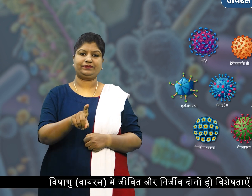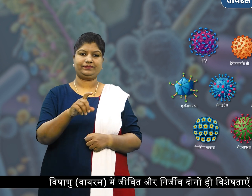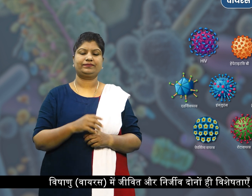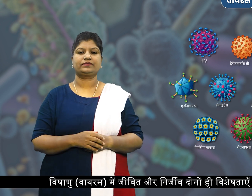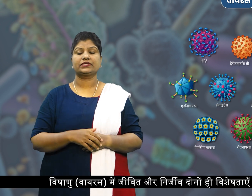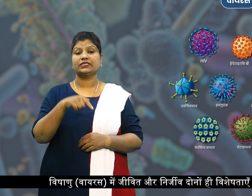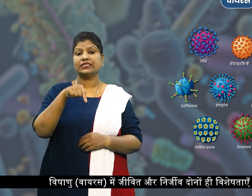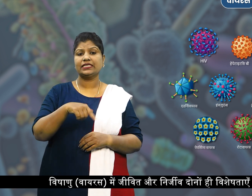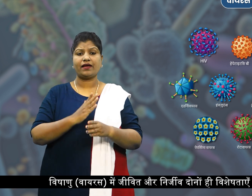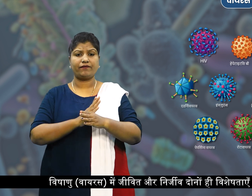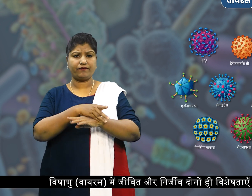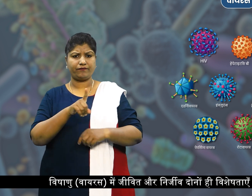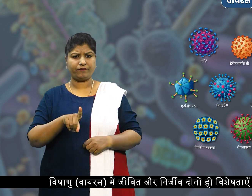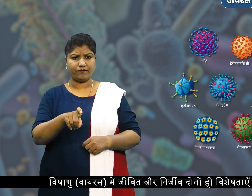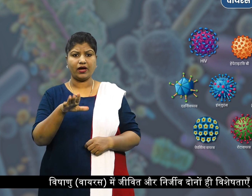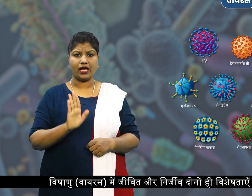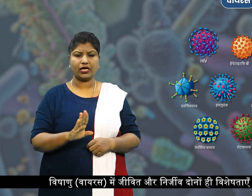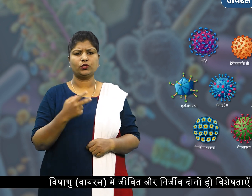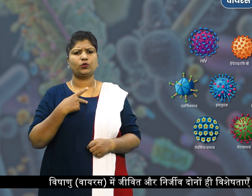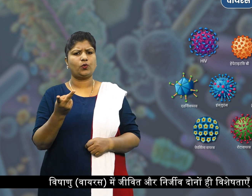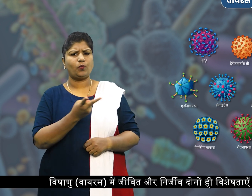में जीवित और निर्जीव दोनों की विशेषता है।